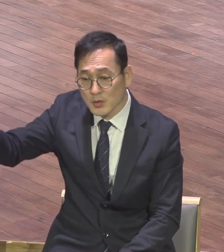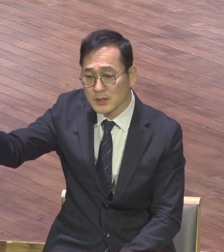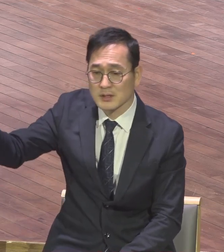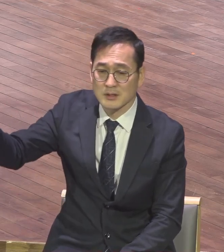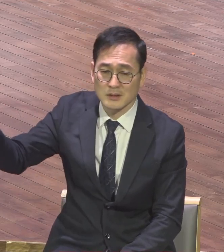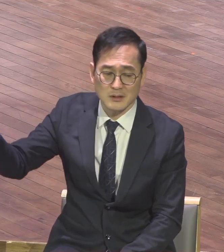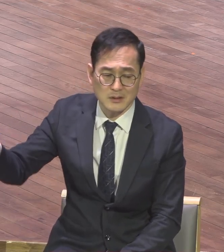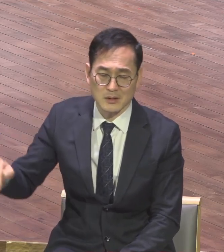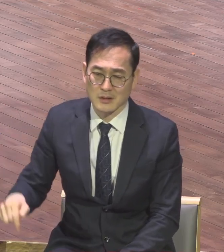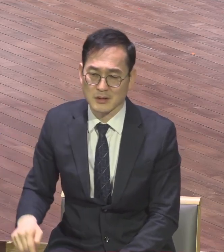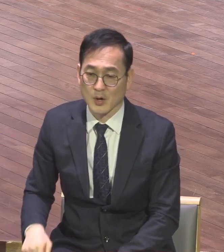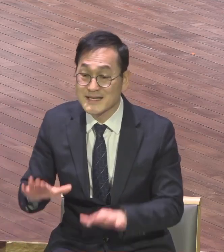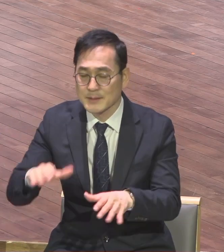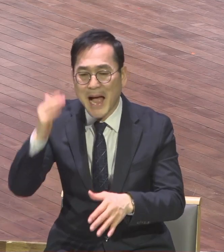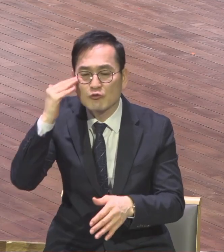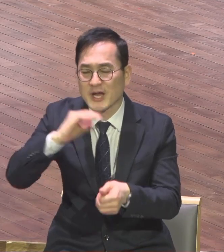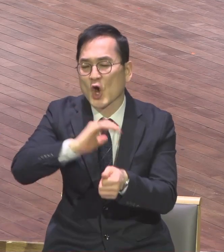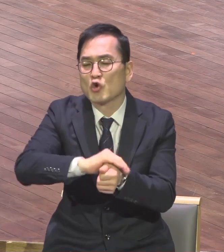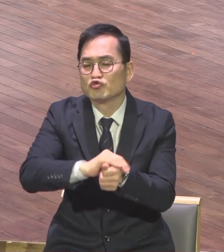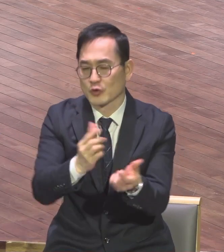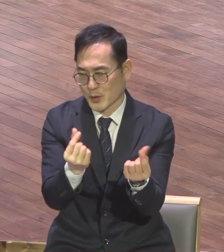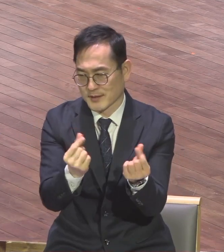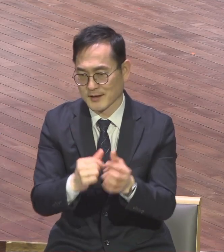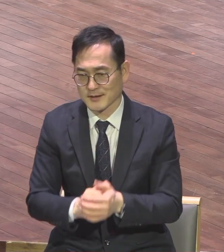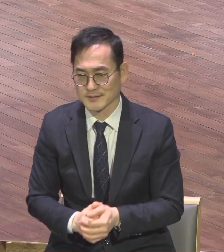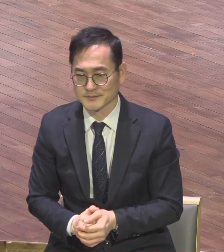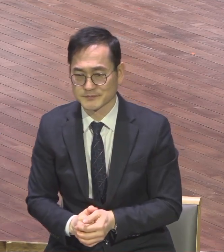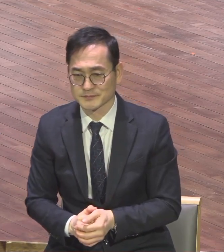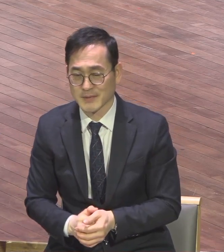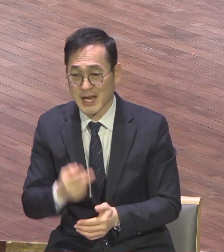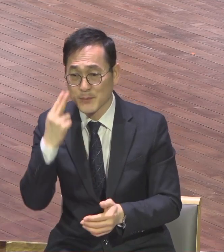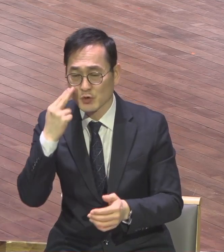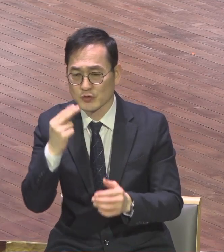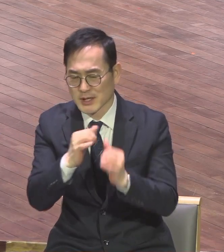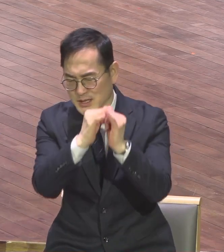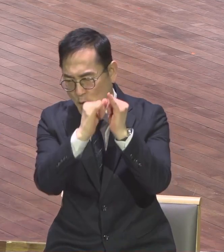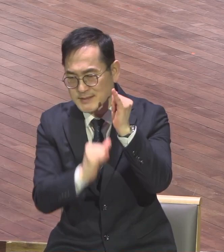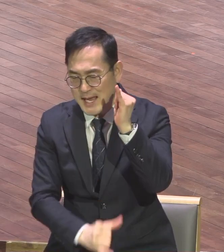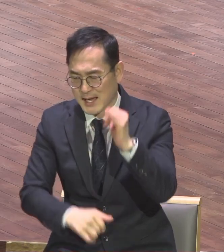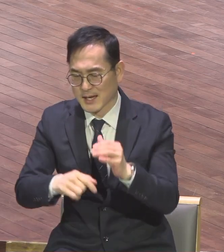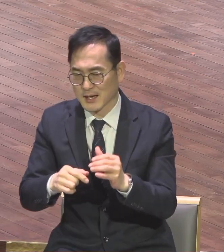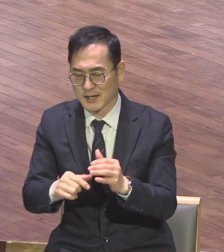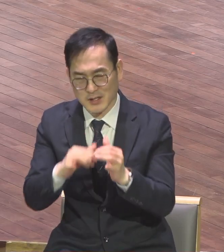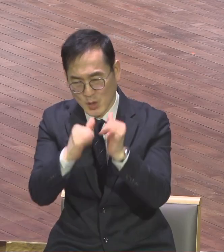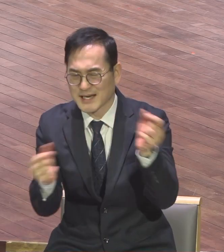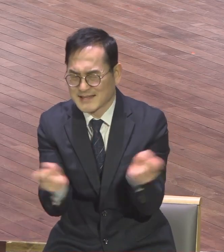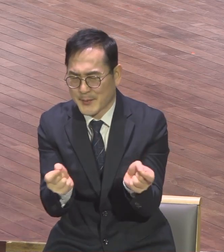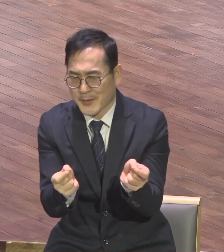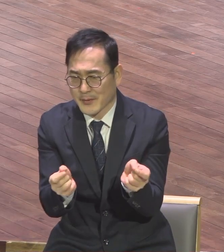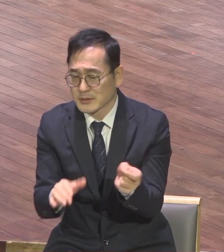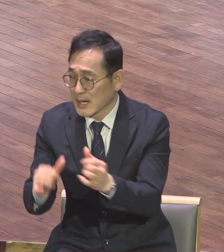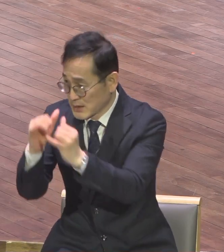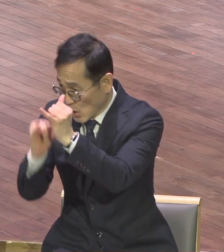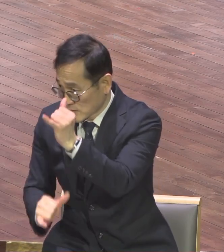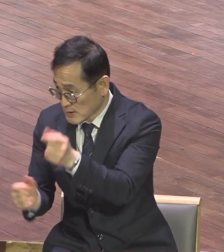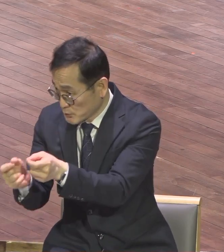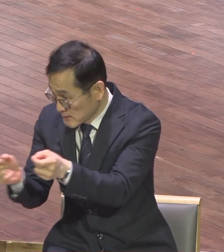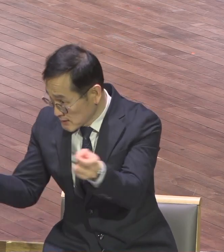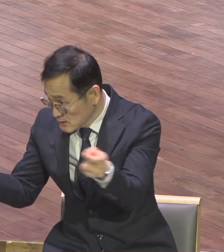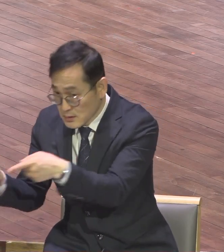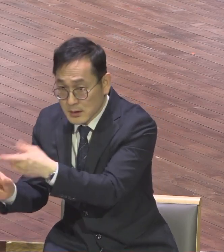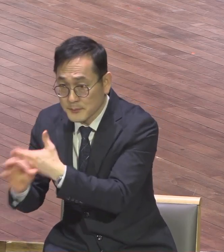그런 것들이 깊은 도시고요. 미국은 역사 자체가 짧기 때문에 조금만 역사적 의미가 있어도 그것에 큰 의미를